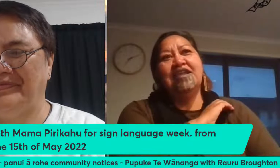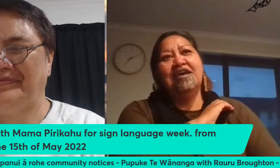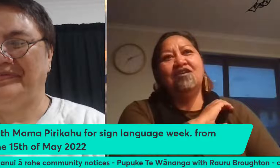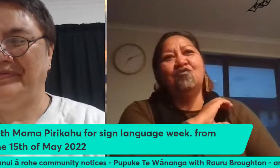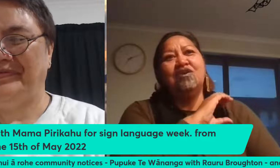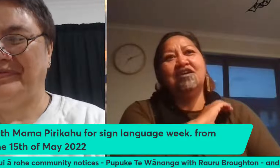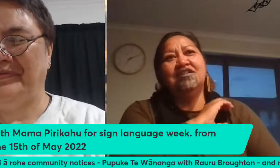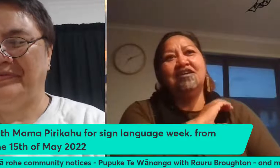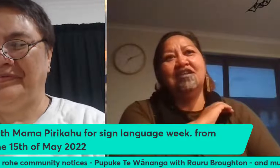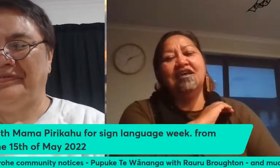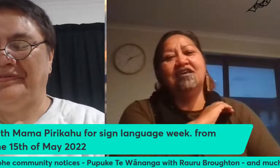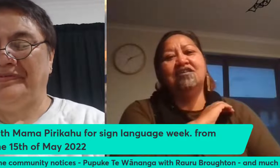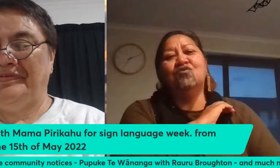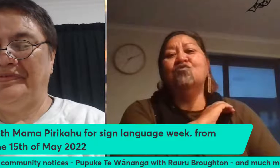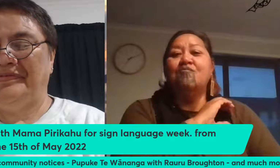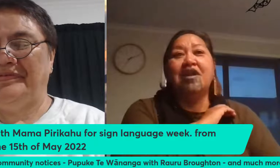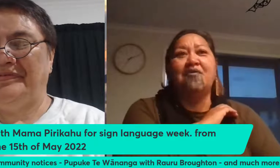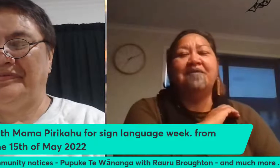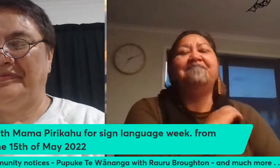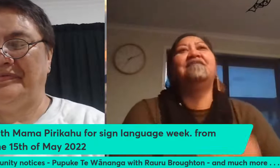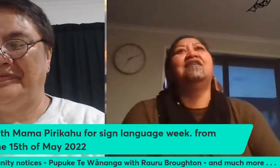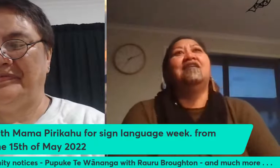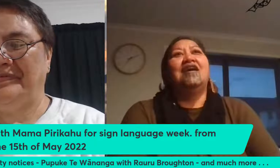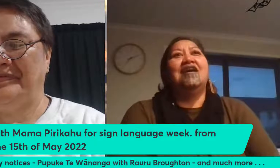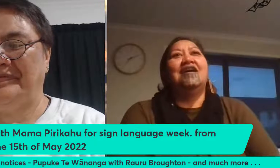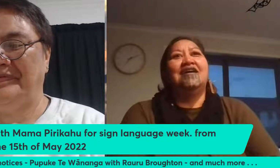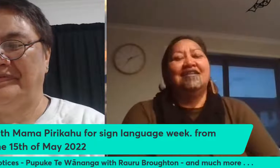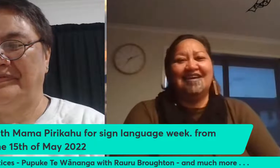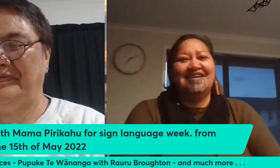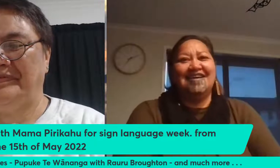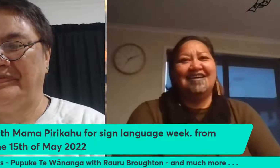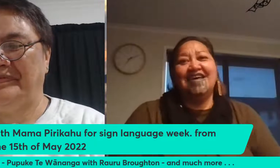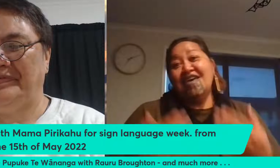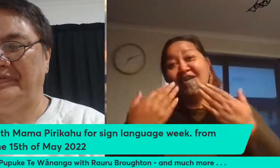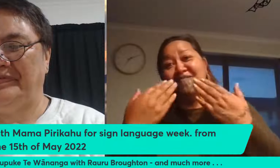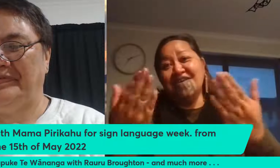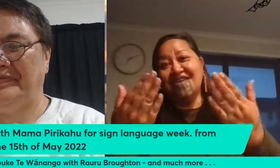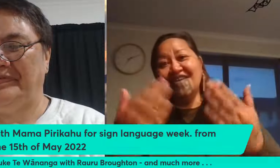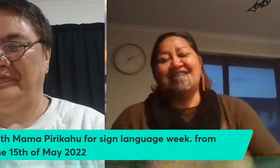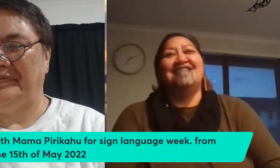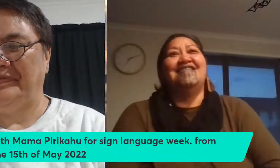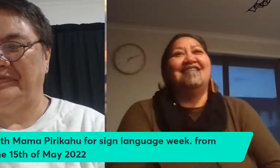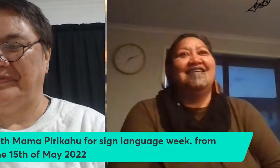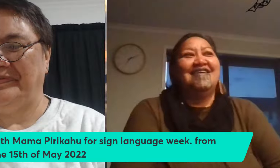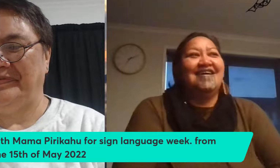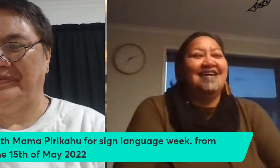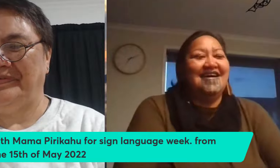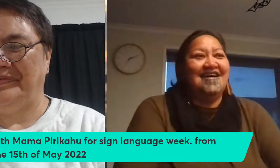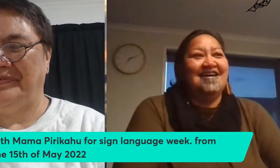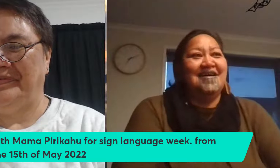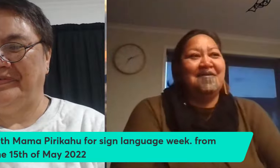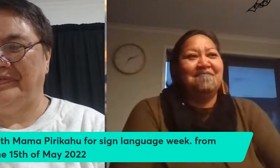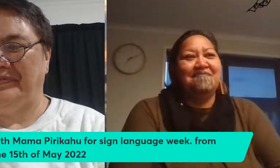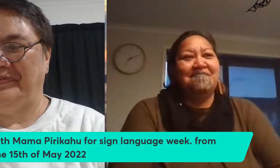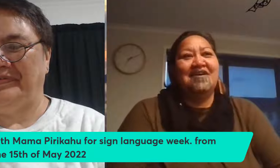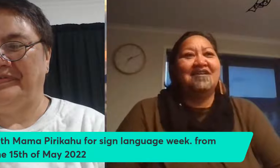kua pēnei, ko ia tīrei ki tōku manawa. Nārera, e me I ana.